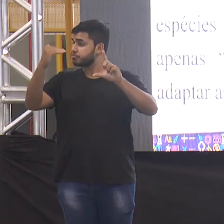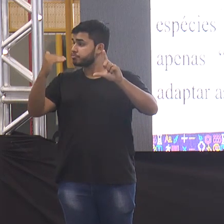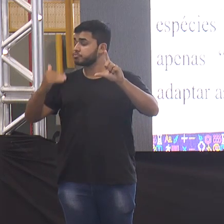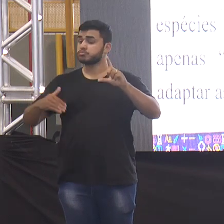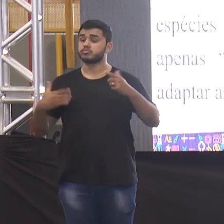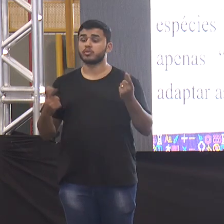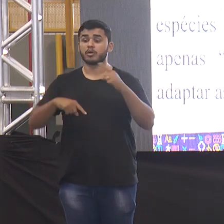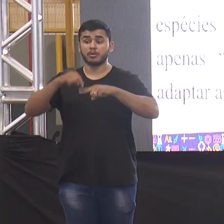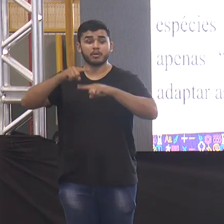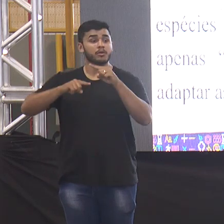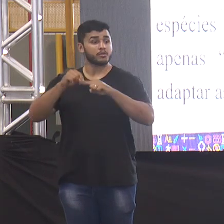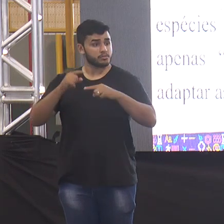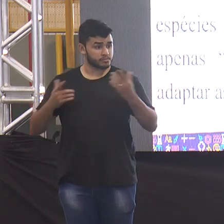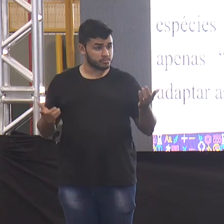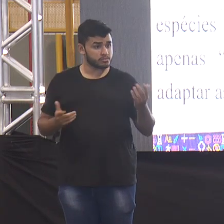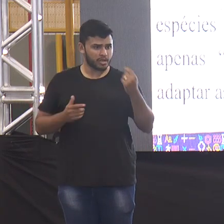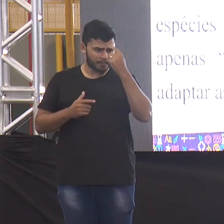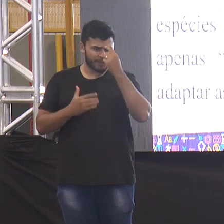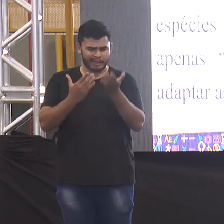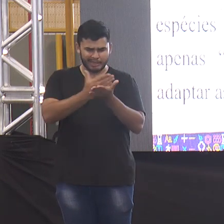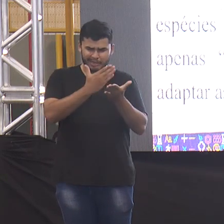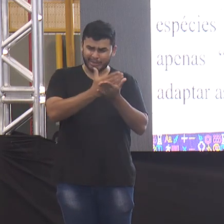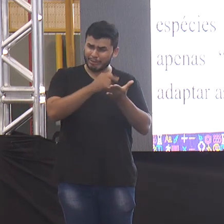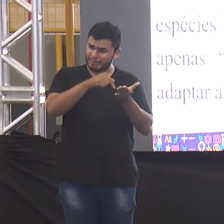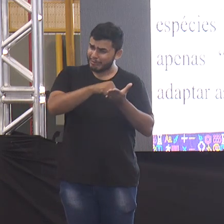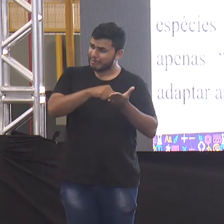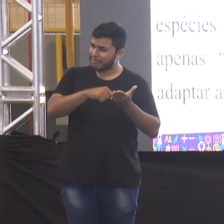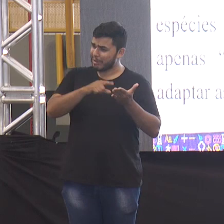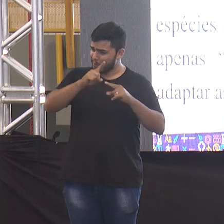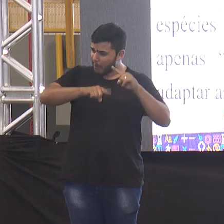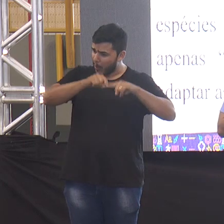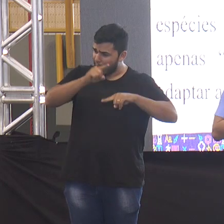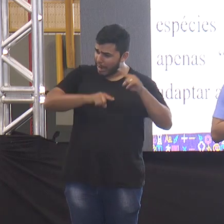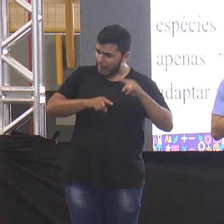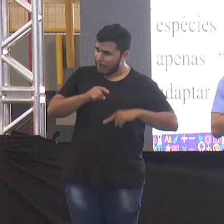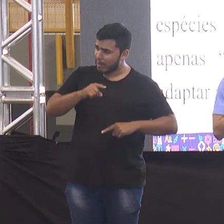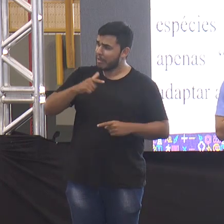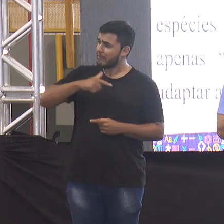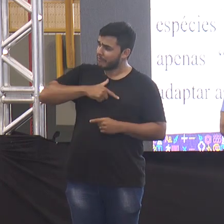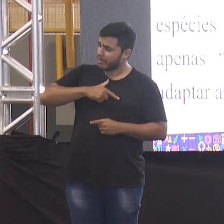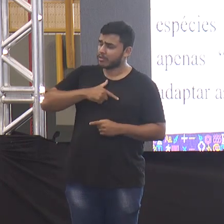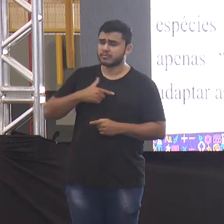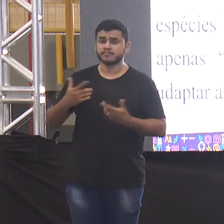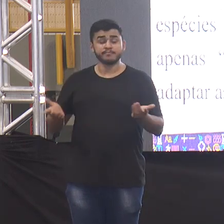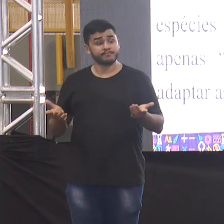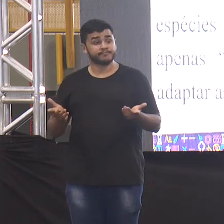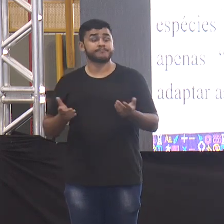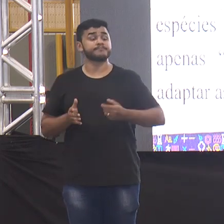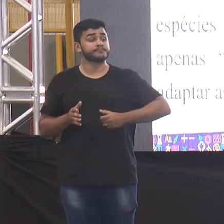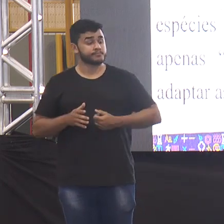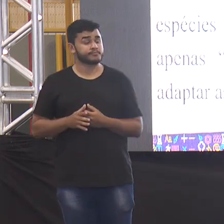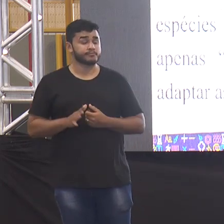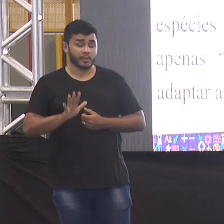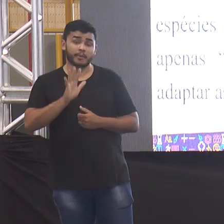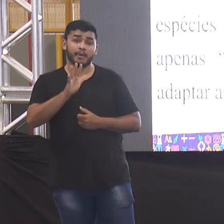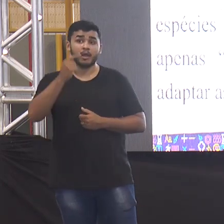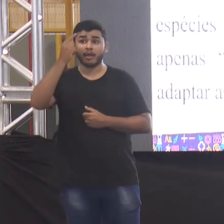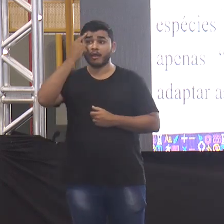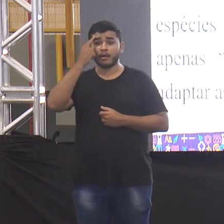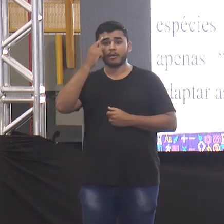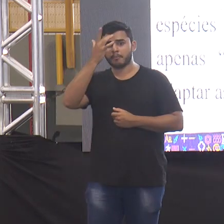que é pornografia antes de vir reclamar do Cortiço. Mas de fato, o naturalista adora o sexo.